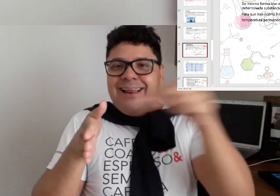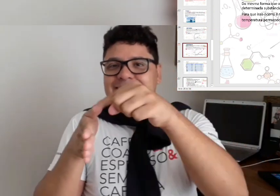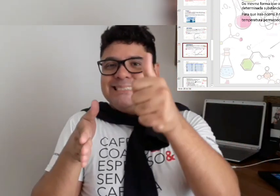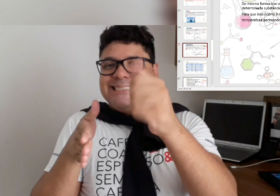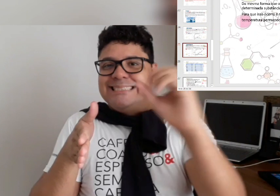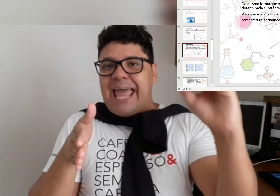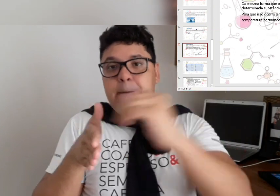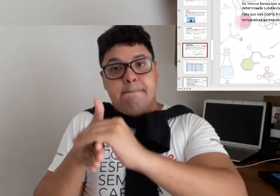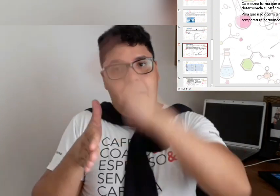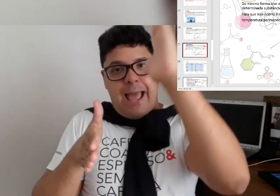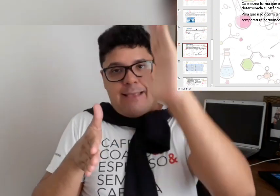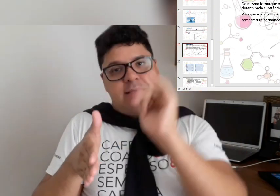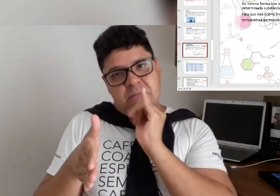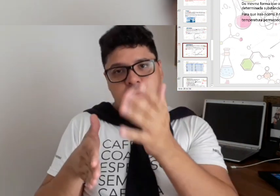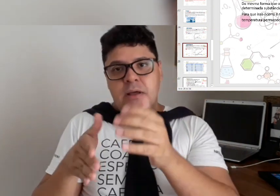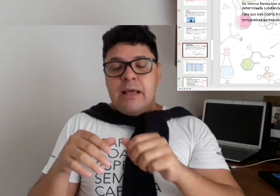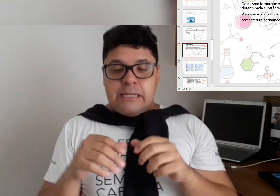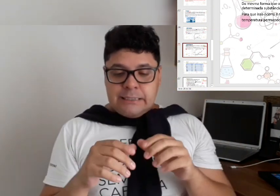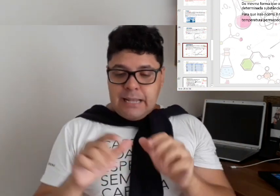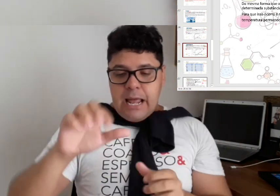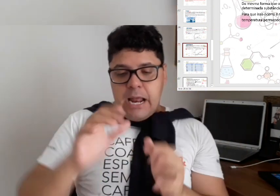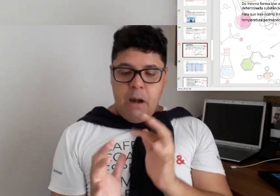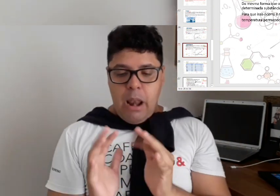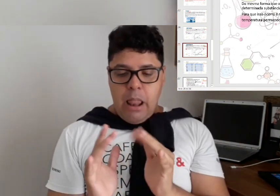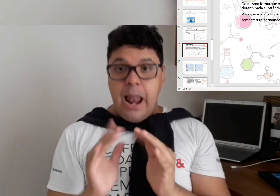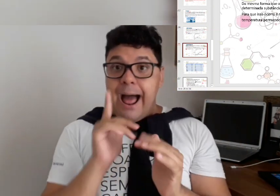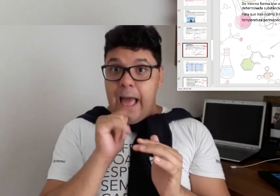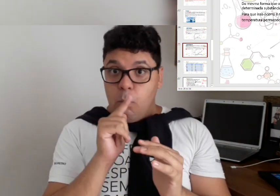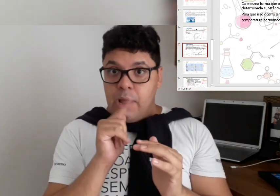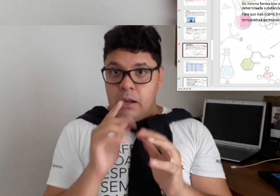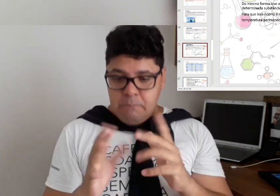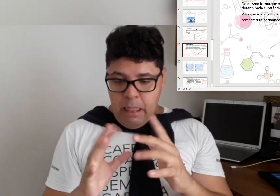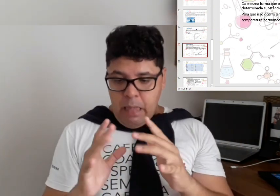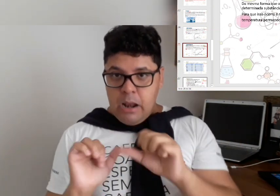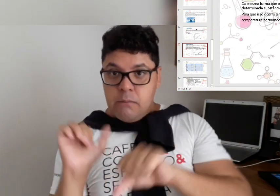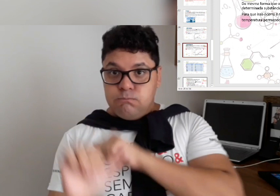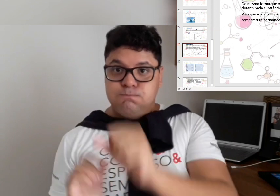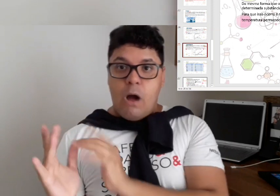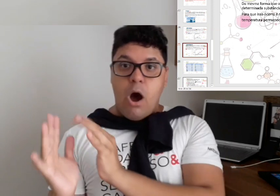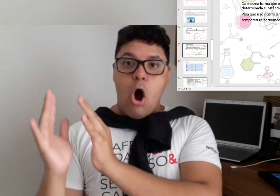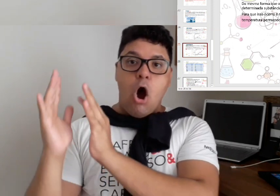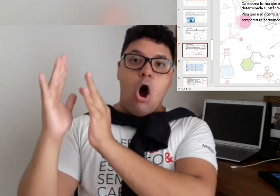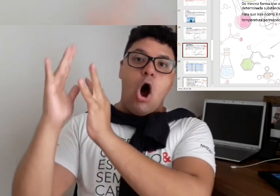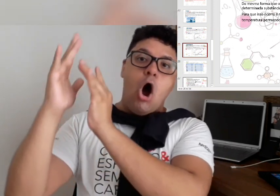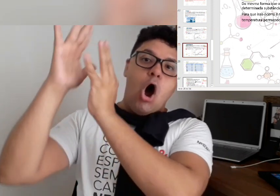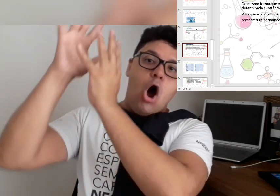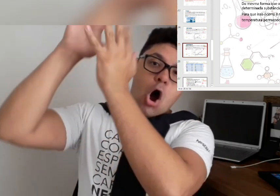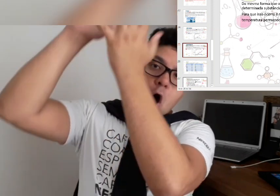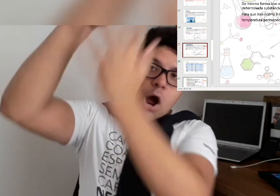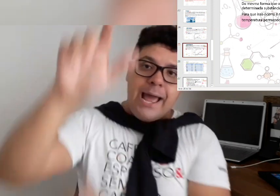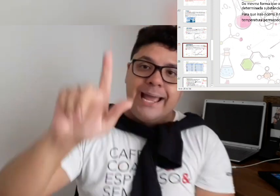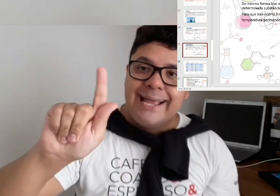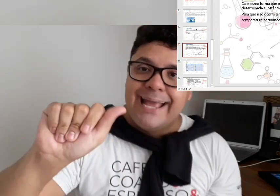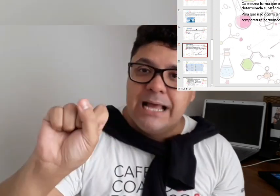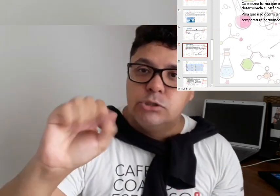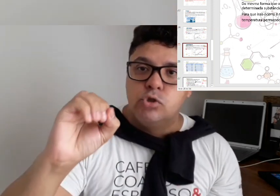no interior do líquido. Na mesma forma que ocorre na fusão, existe uma temperatura em que uma determinada substância passa do